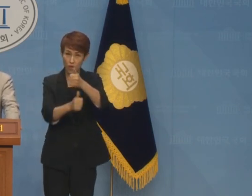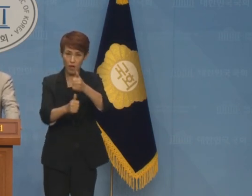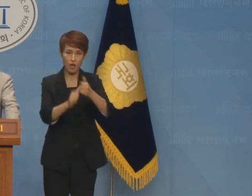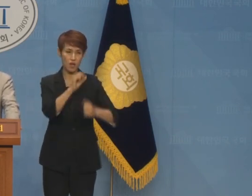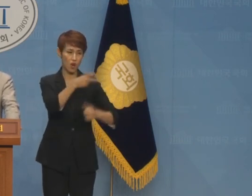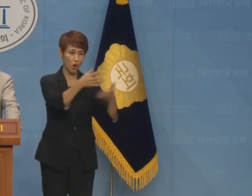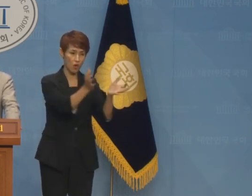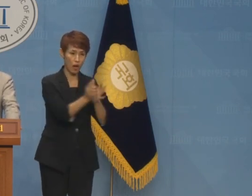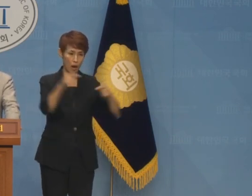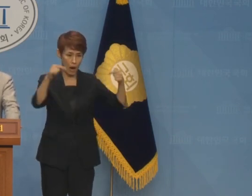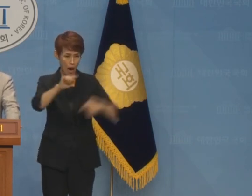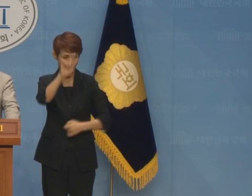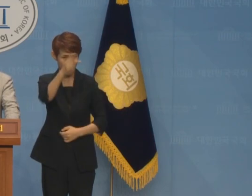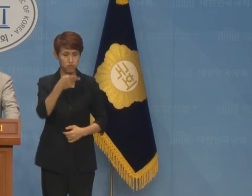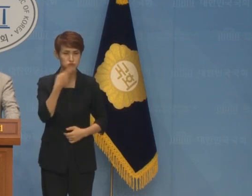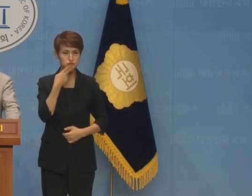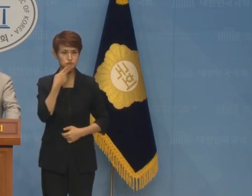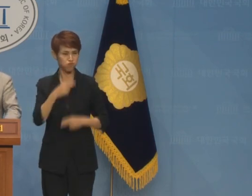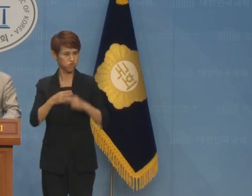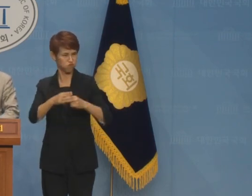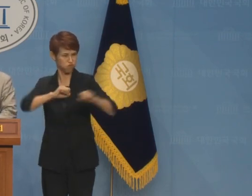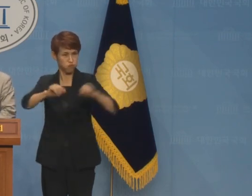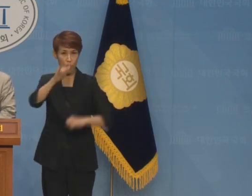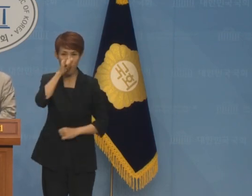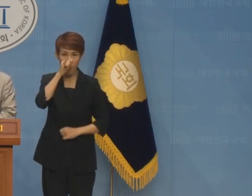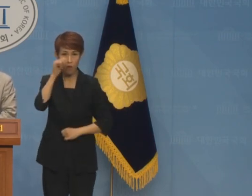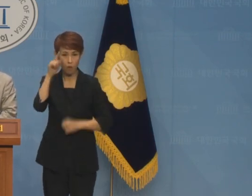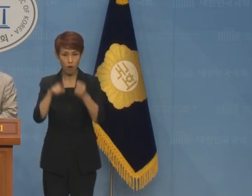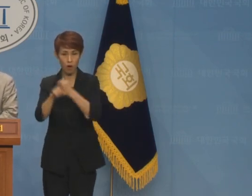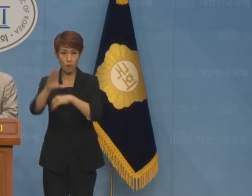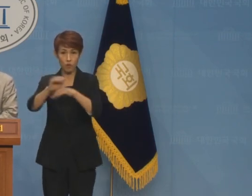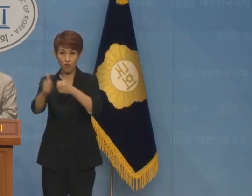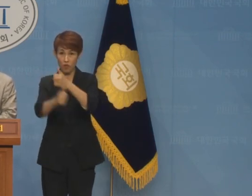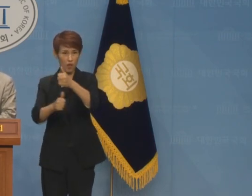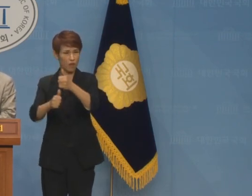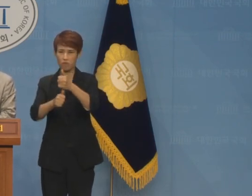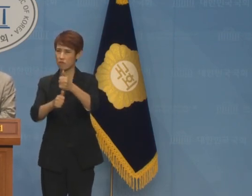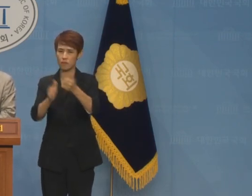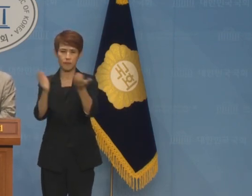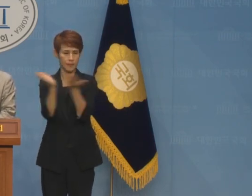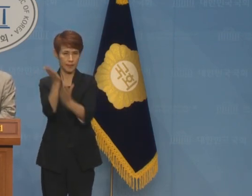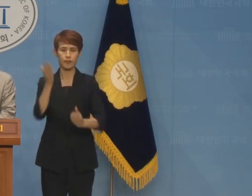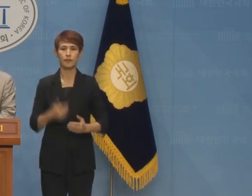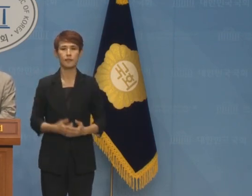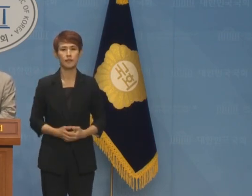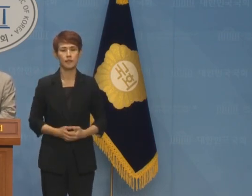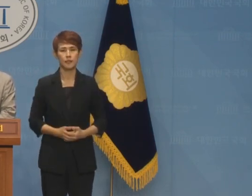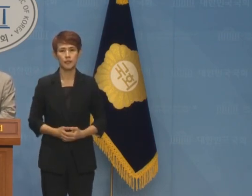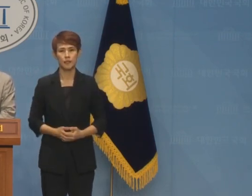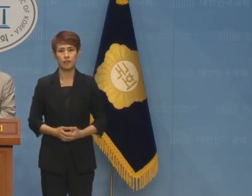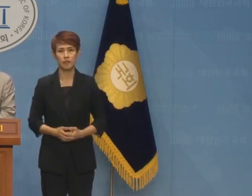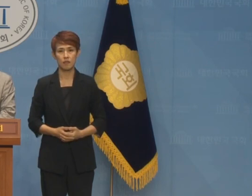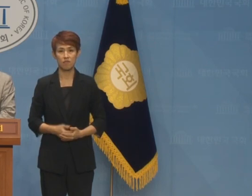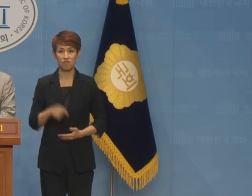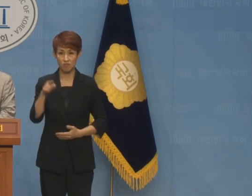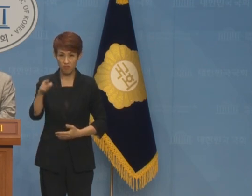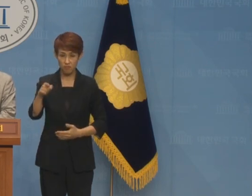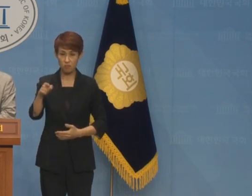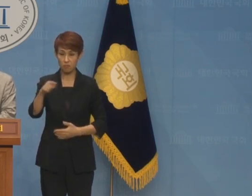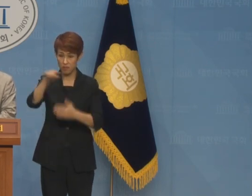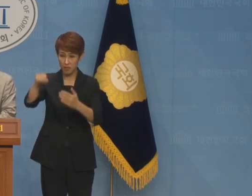최소한 협의도 없이 폭주하는 과방 는 정당성이 없습니다 당연히 그런 과방에서 만든